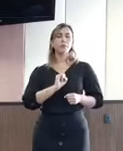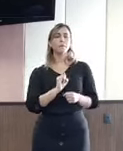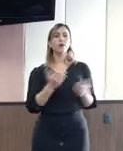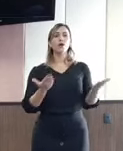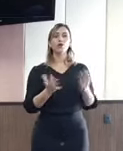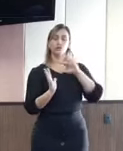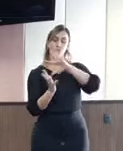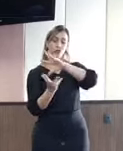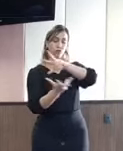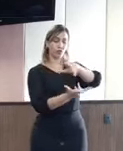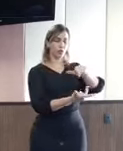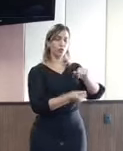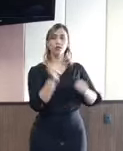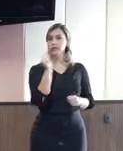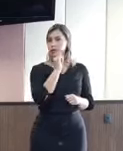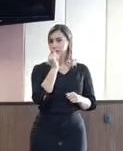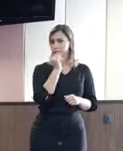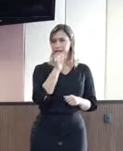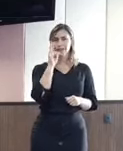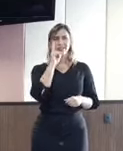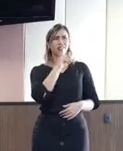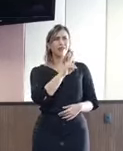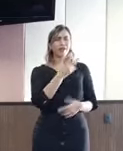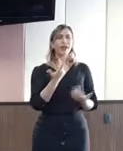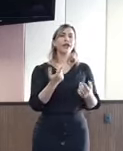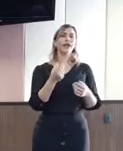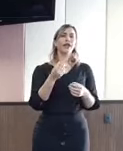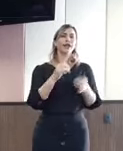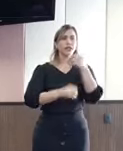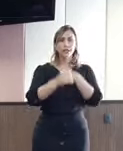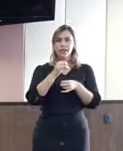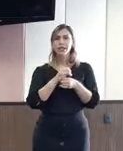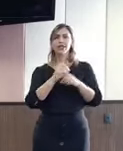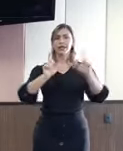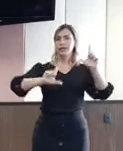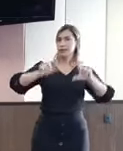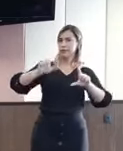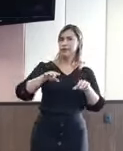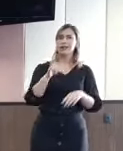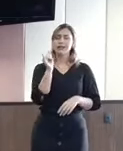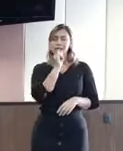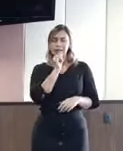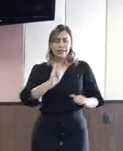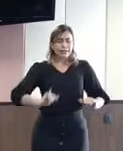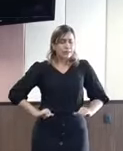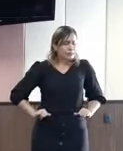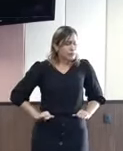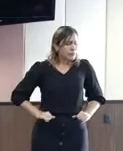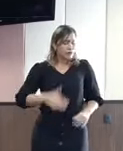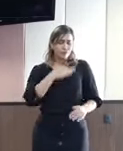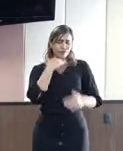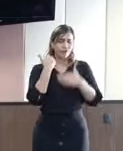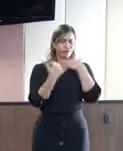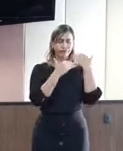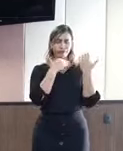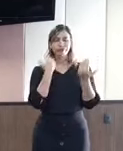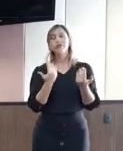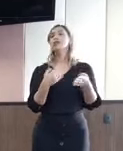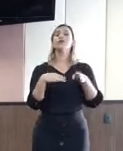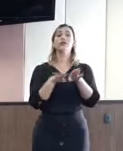mundo a situação italiana, todos estão vendo isso na mídia, estão vendo o cenário todo, a gente sabe que a Itália está sofrendo muito com isso, e a Itália acabou